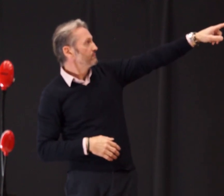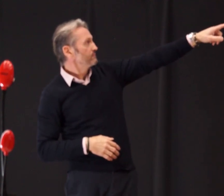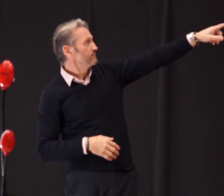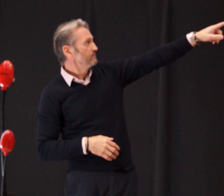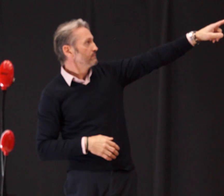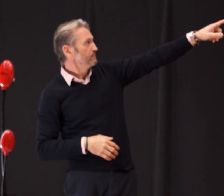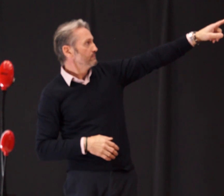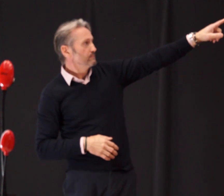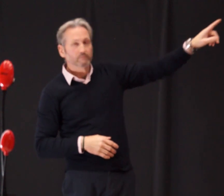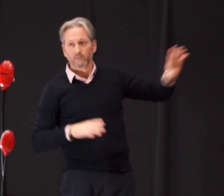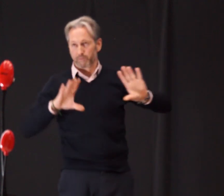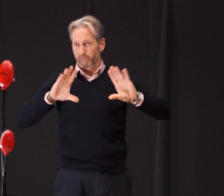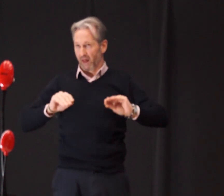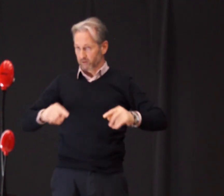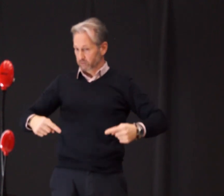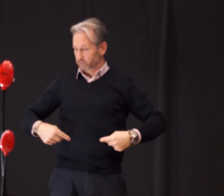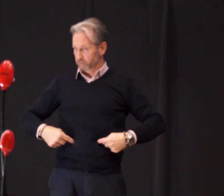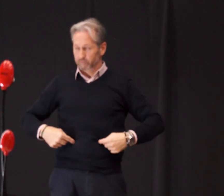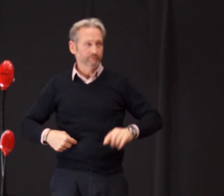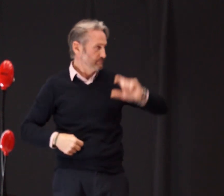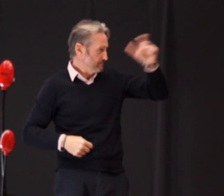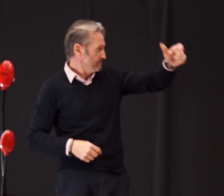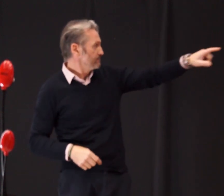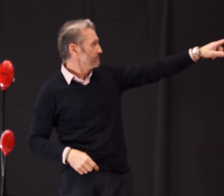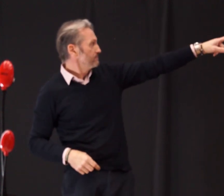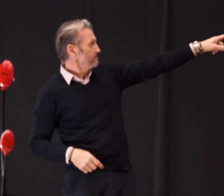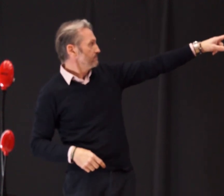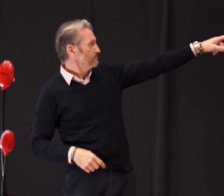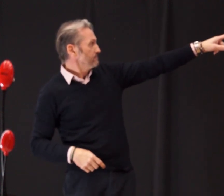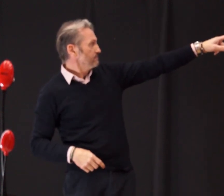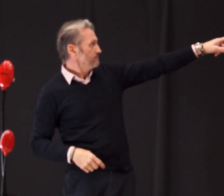La deuxième. Donc ça se place là.